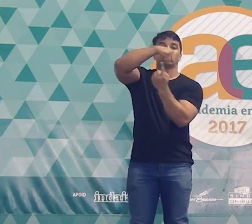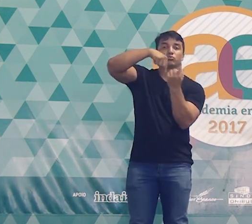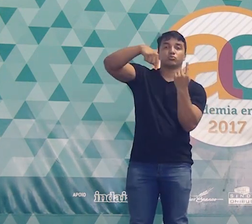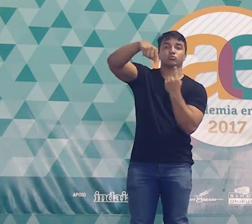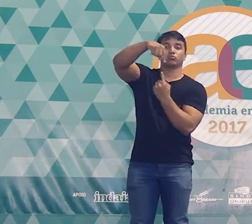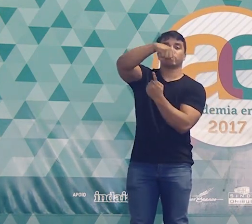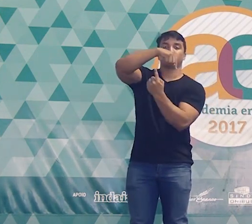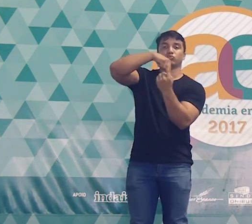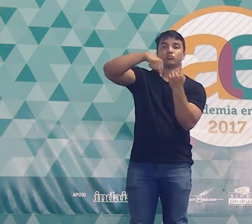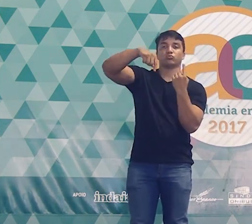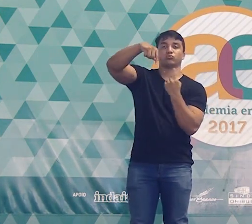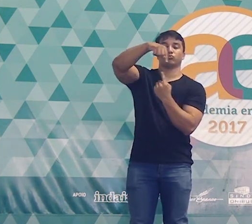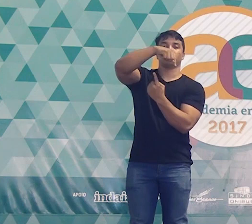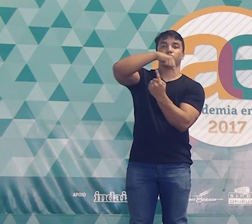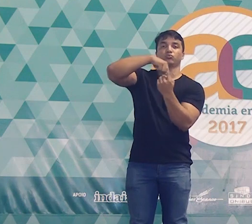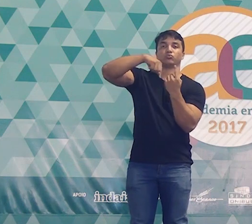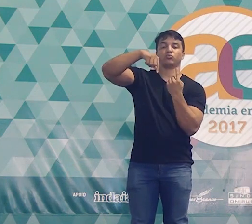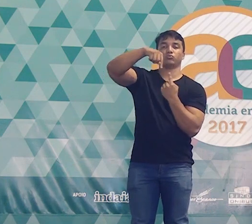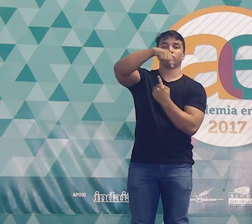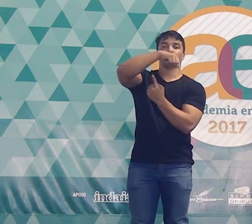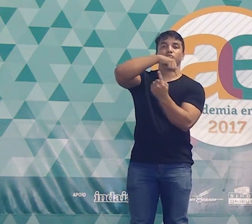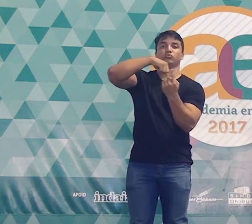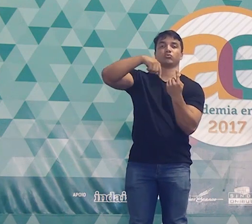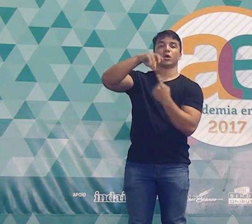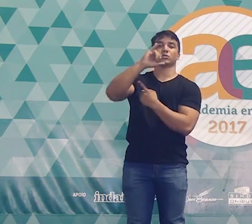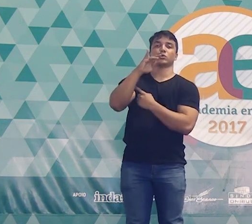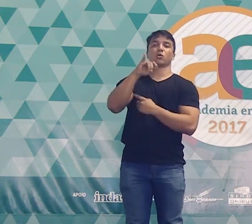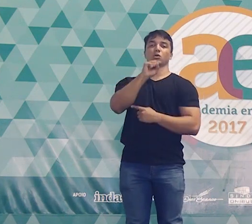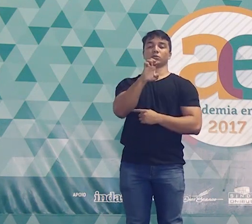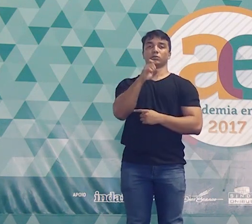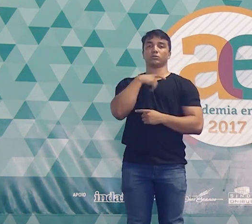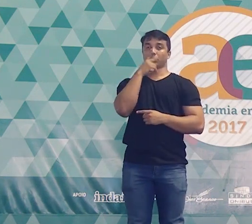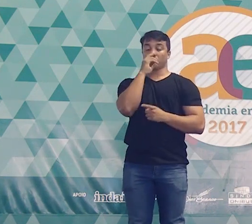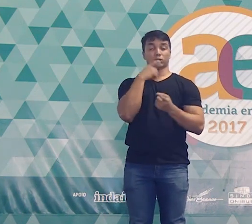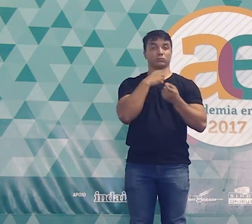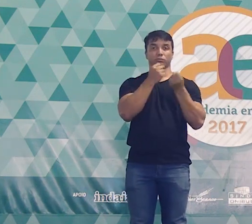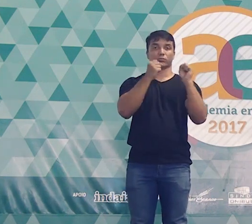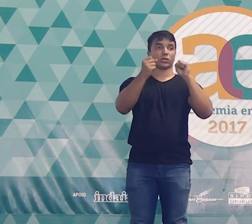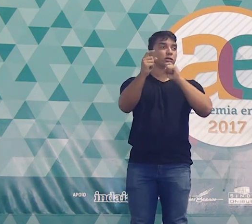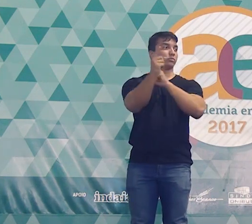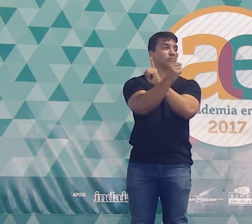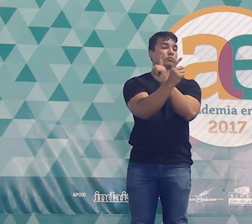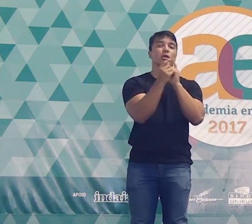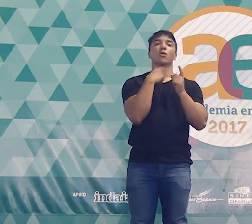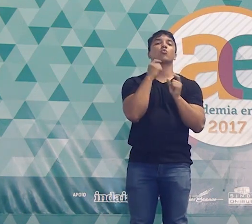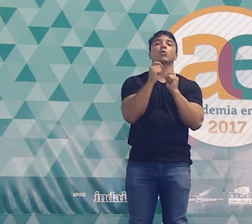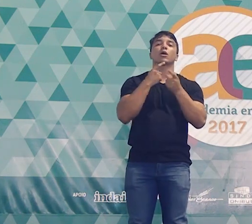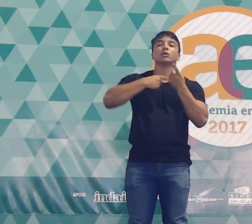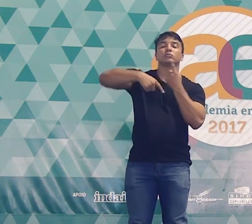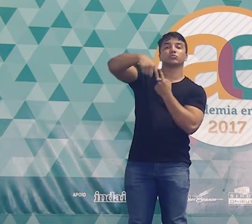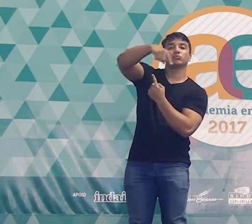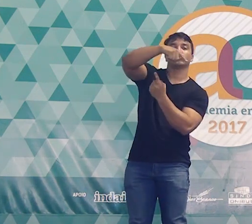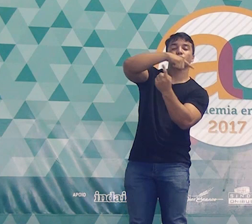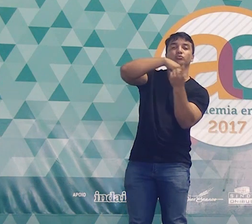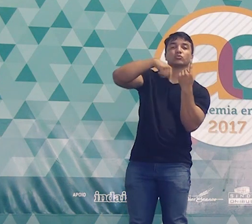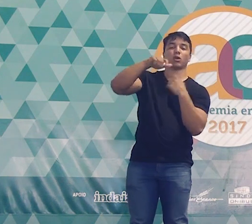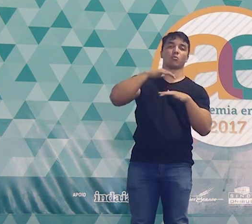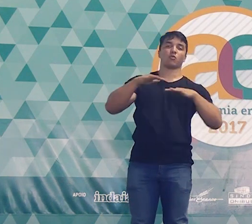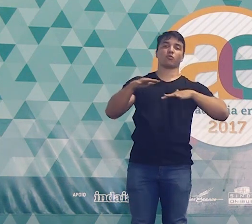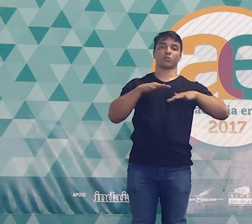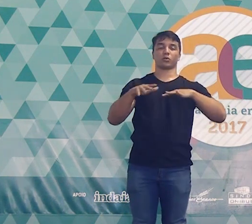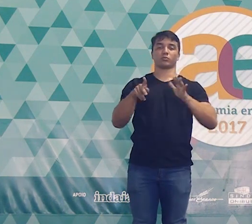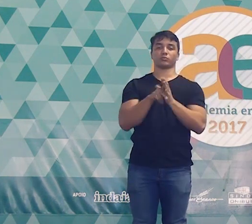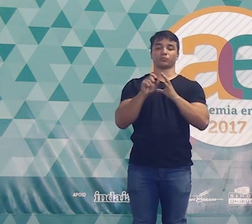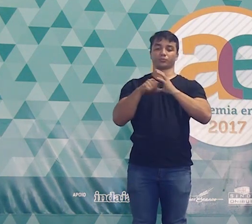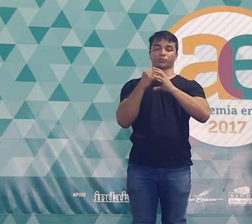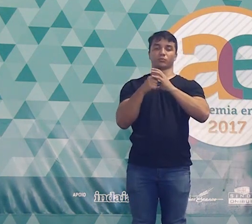pessoas estariam andando aqui em um carrossel, num grande carrossel, tá? Esse movimento circular que a célula apresenta,